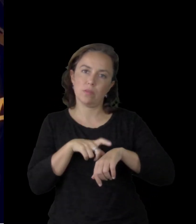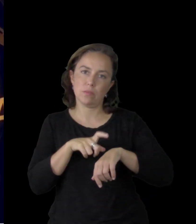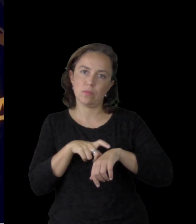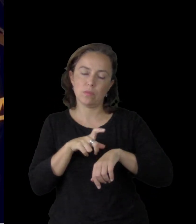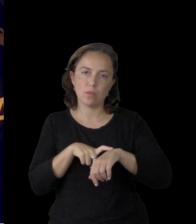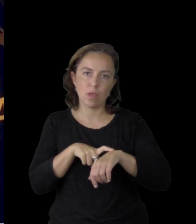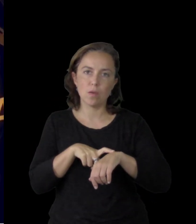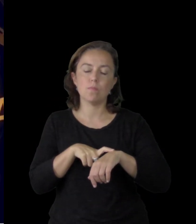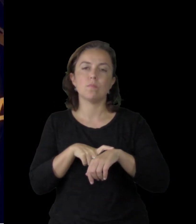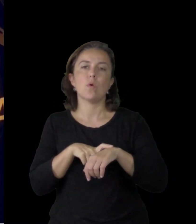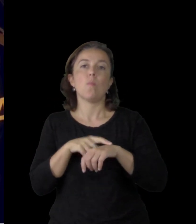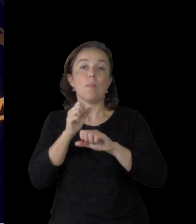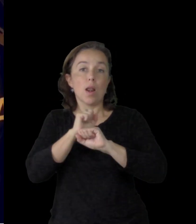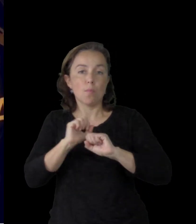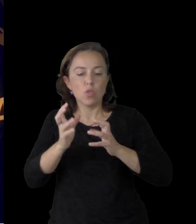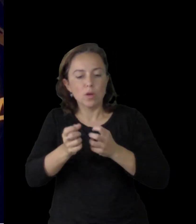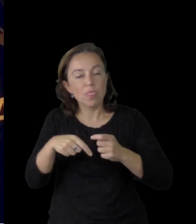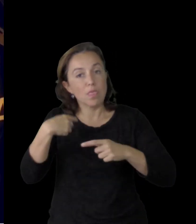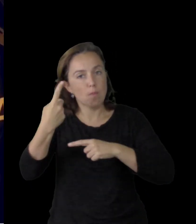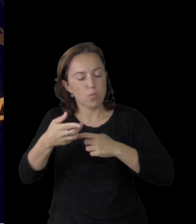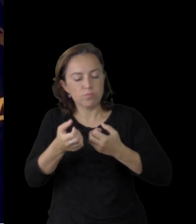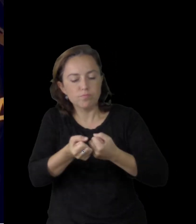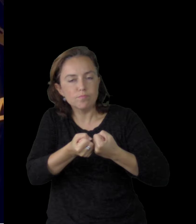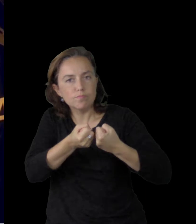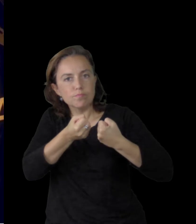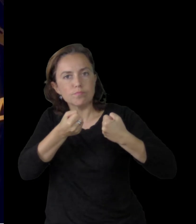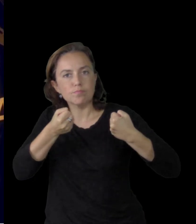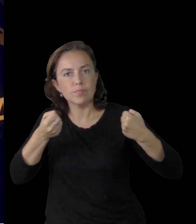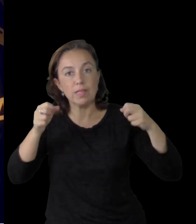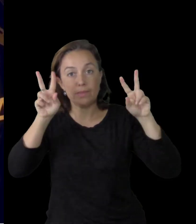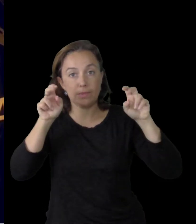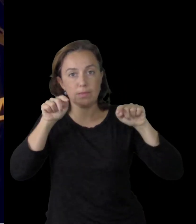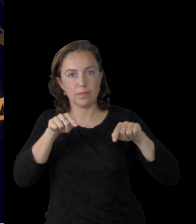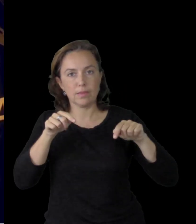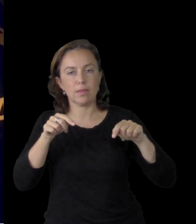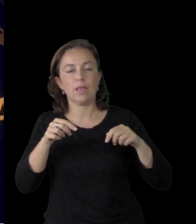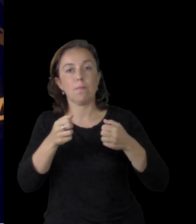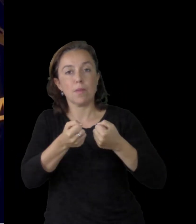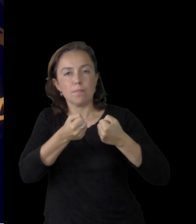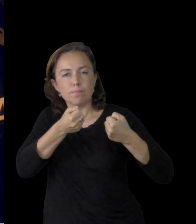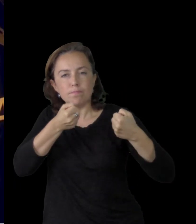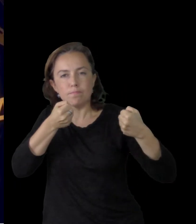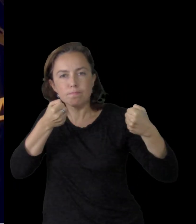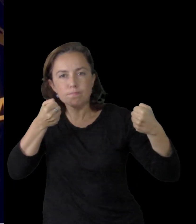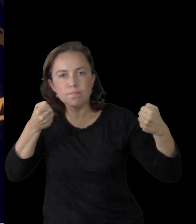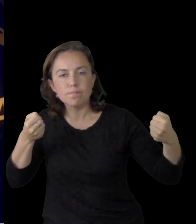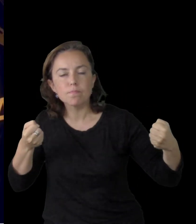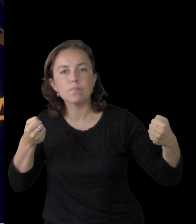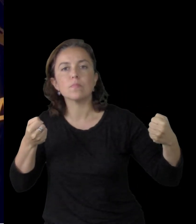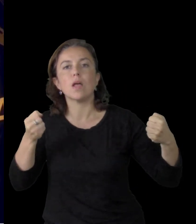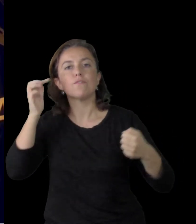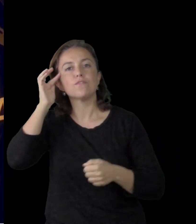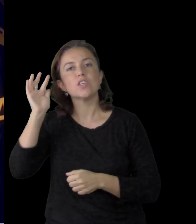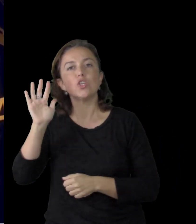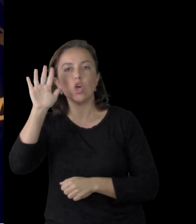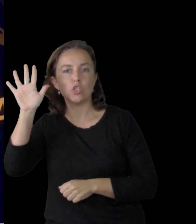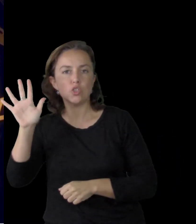de una introducción a lo que luego será la profundización de dicho tema desde la filosofía